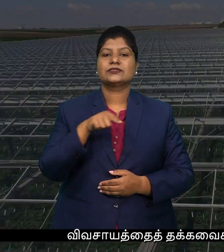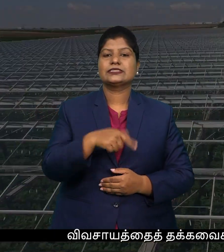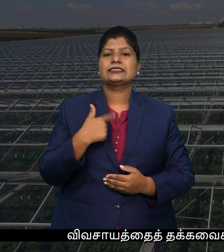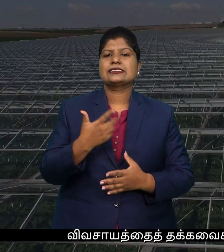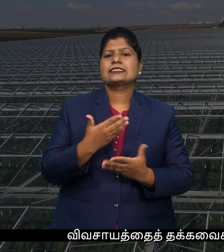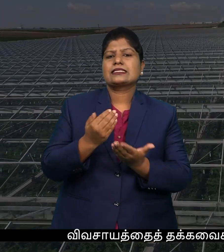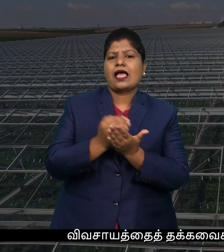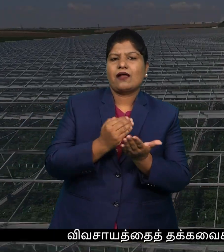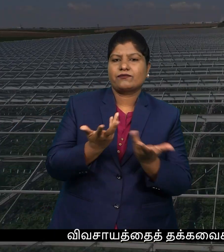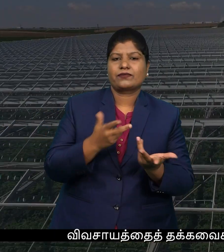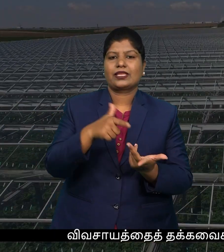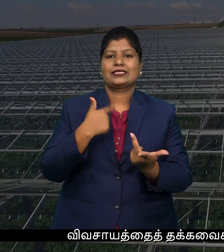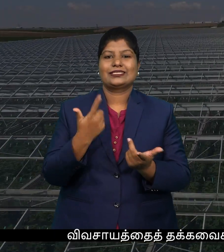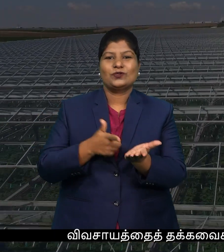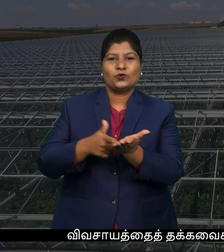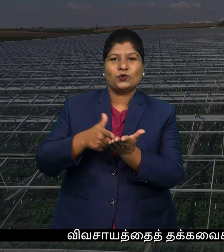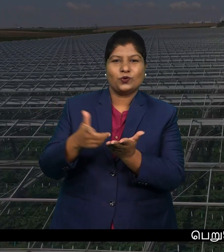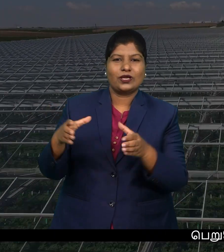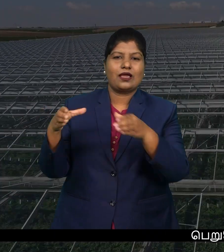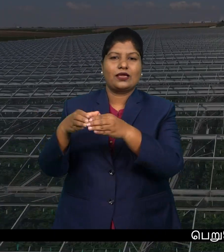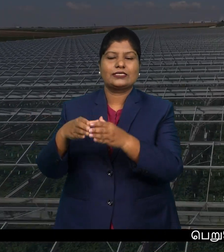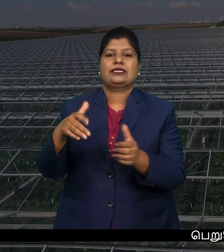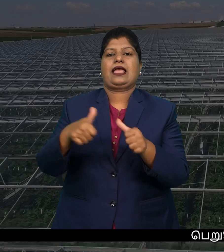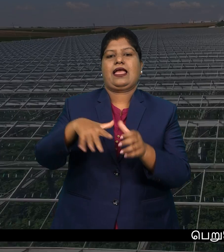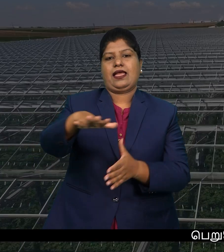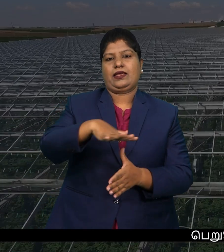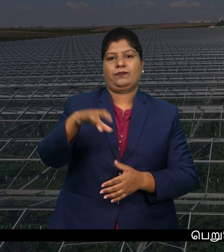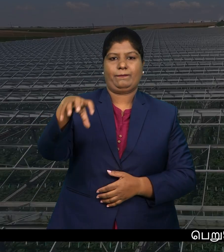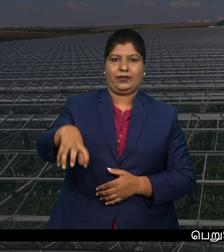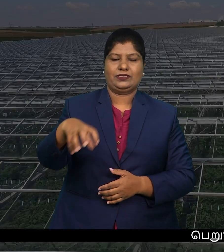விவசாயத்தை தக்கவைக்க அரசாங்க மானியங்களை பெறுகின்றனர்.